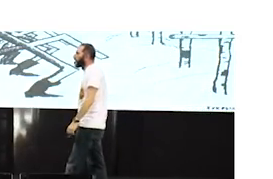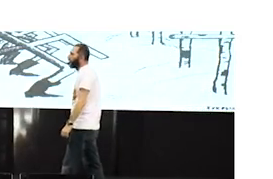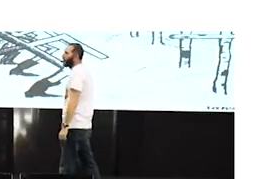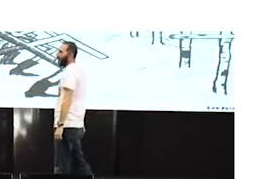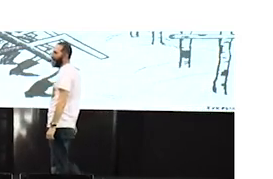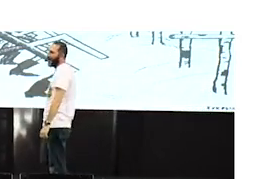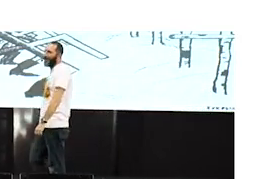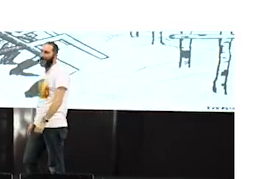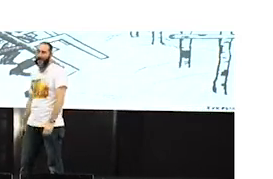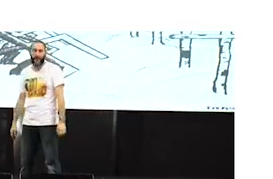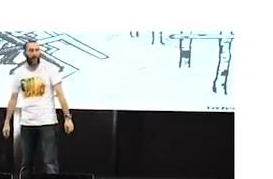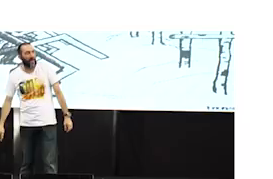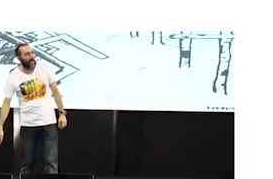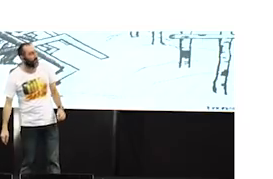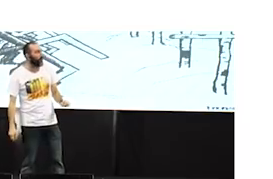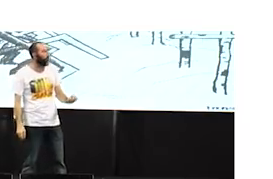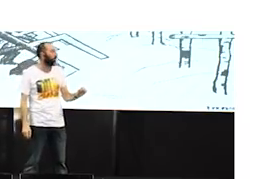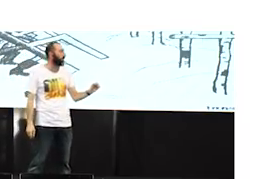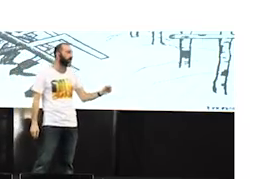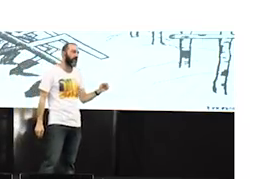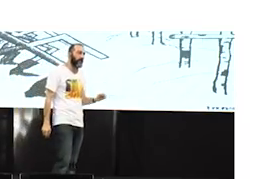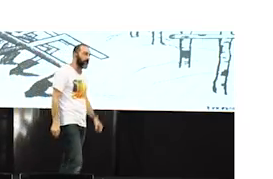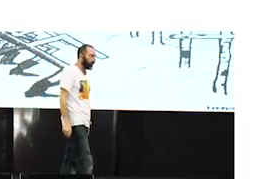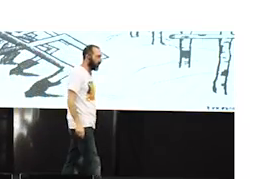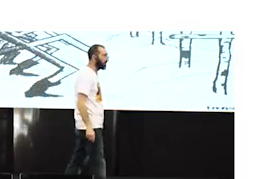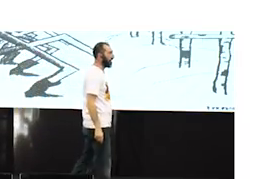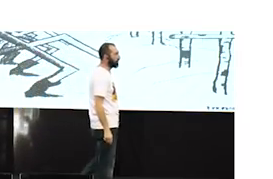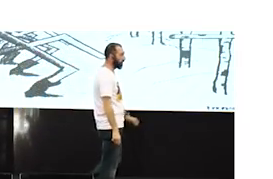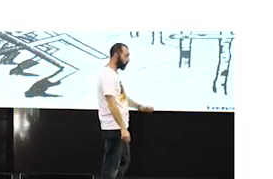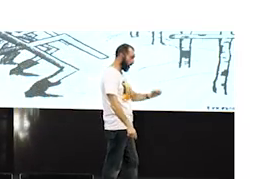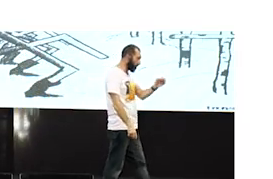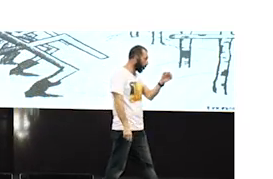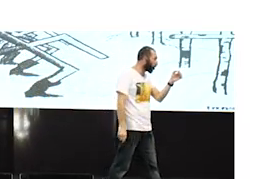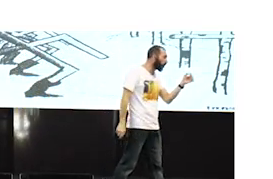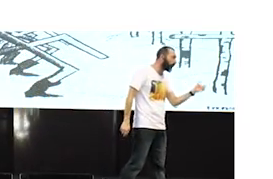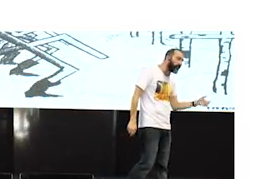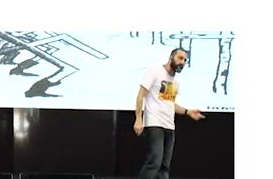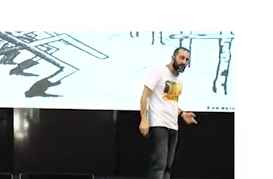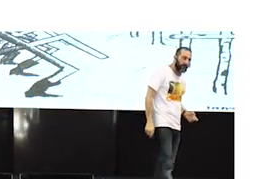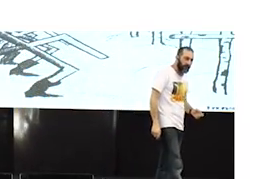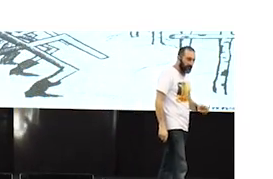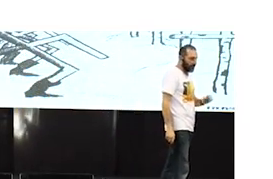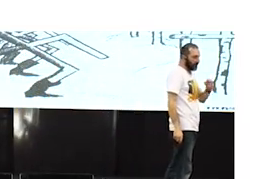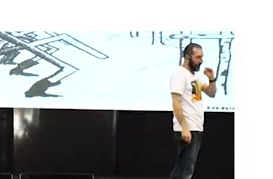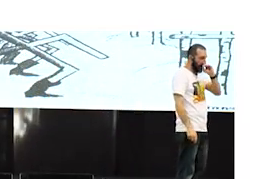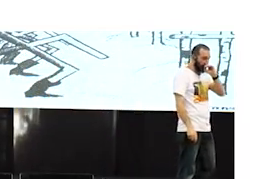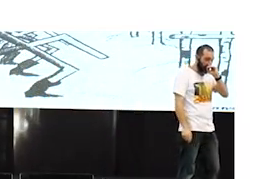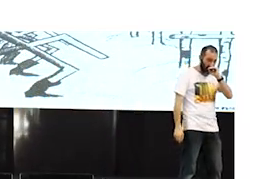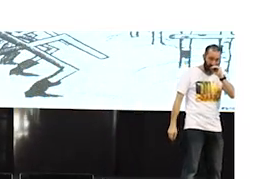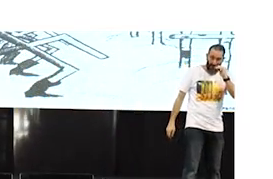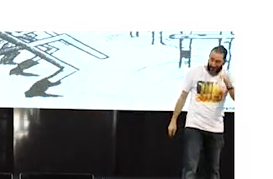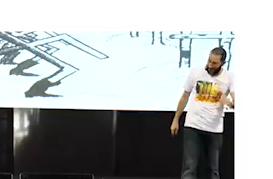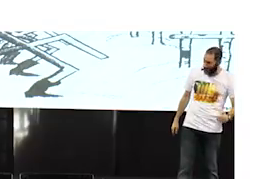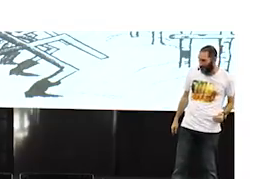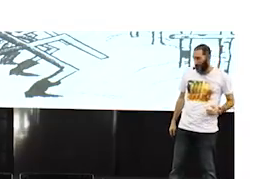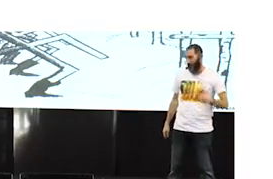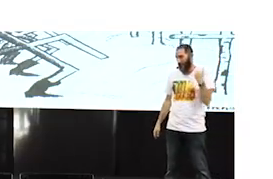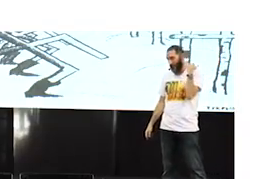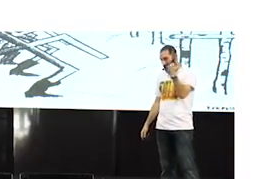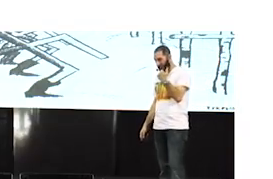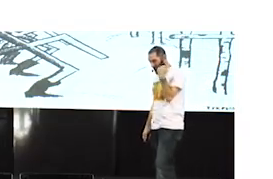o cidadão Adolfo Hitler invadindo a Polônia. E a partir daquela